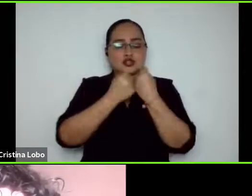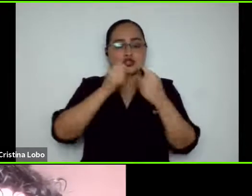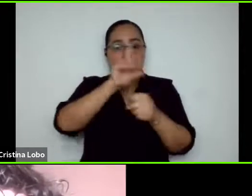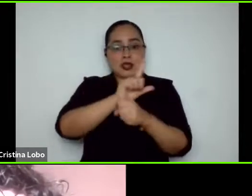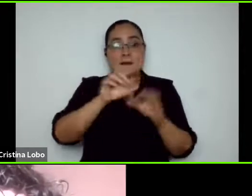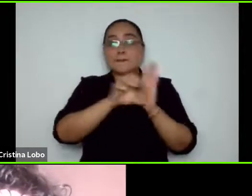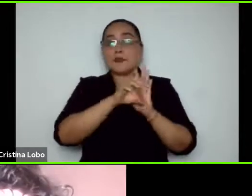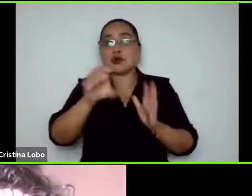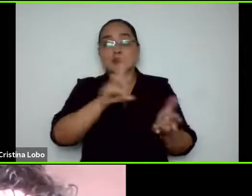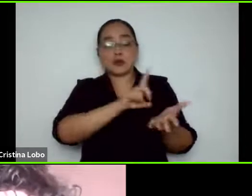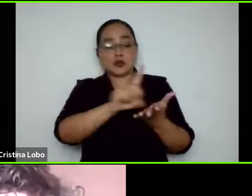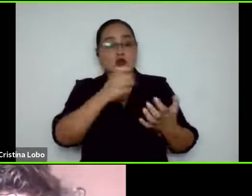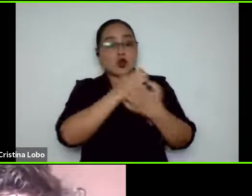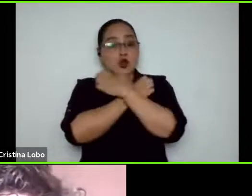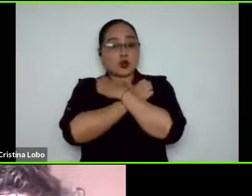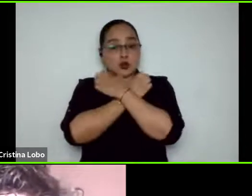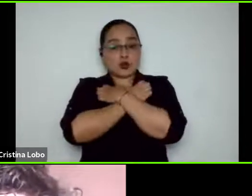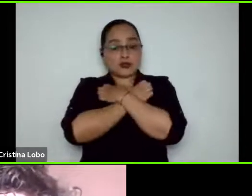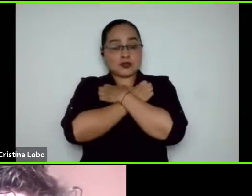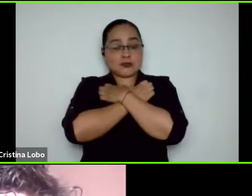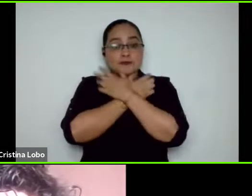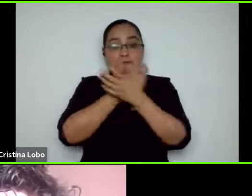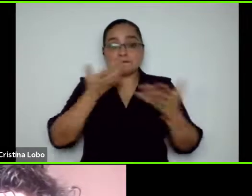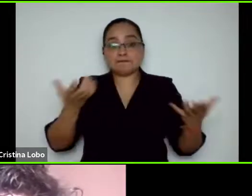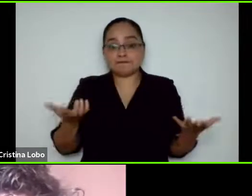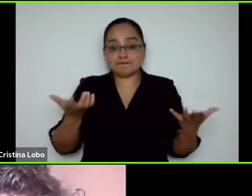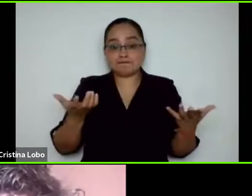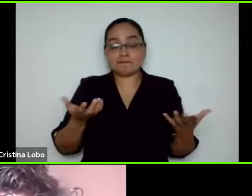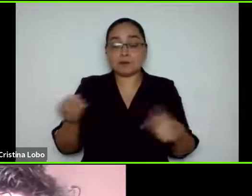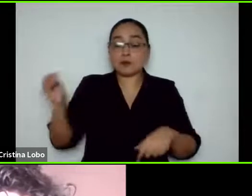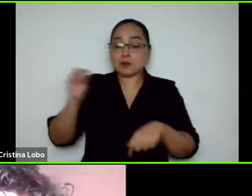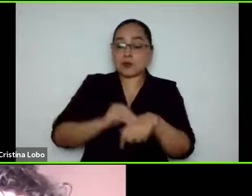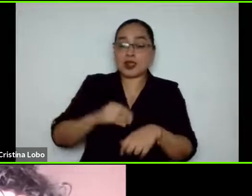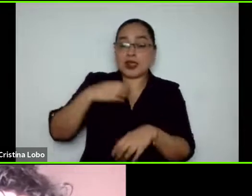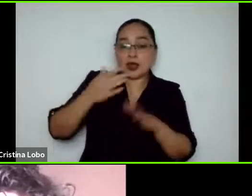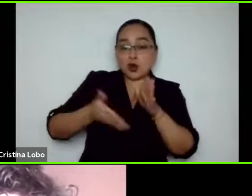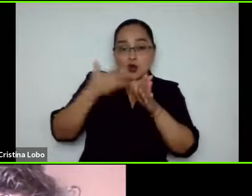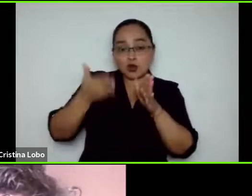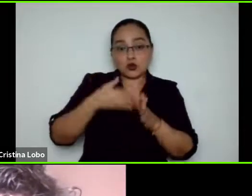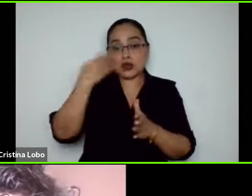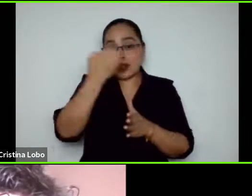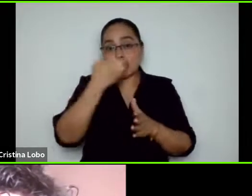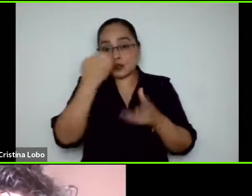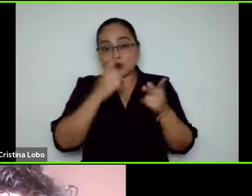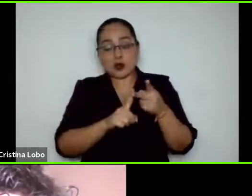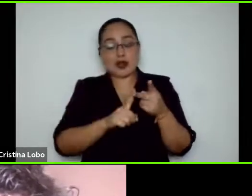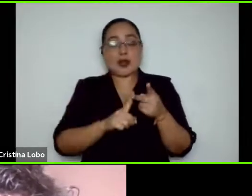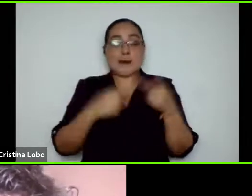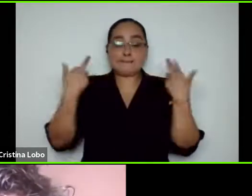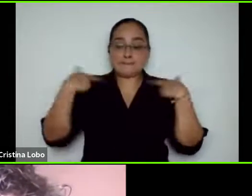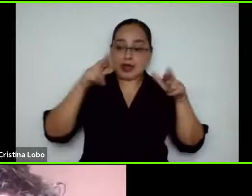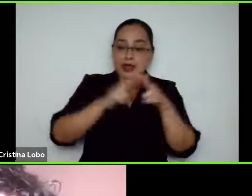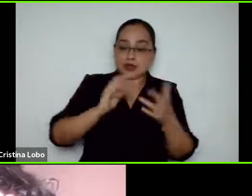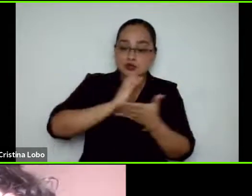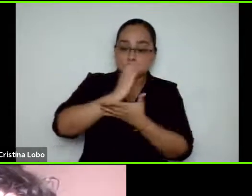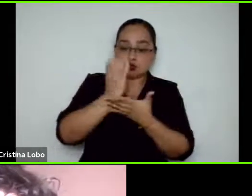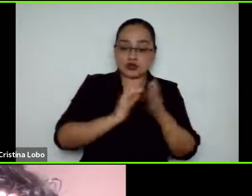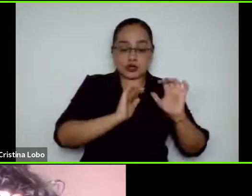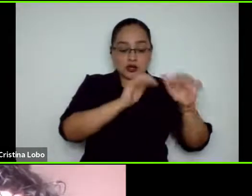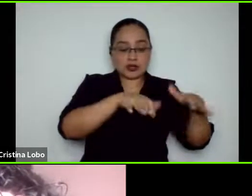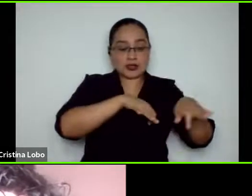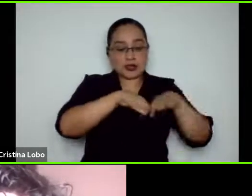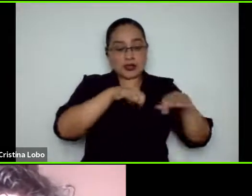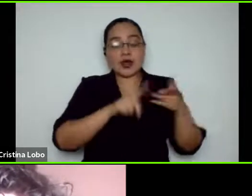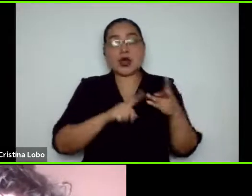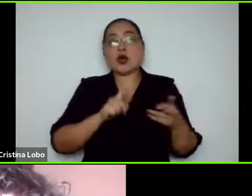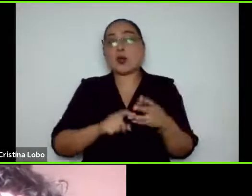ejemplo, el derecho a la educación. Pues requiere de que se pongan escuelas, que se contraten maestros, que se impriman libros, etcétera, etcétera. El derecho a la